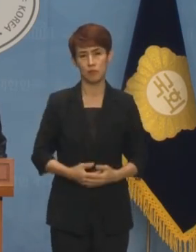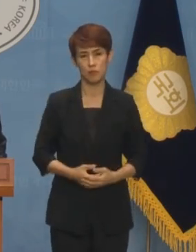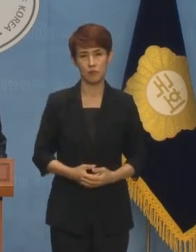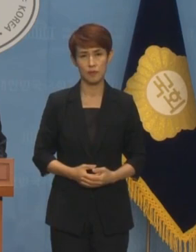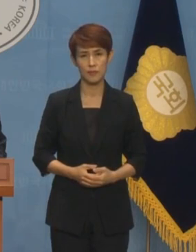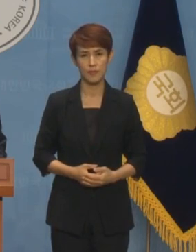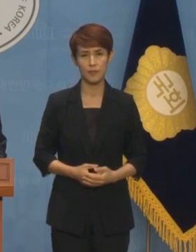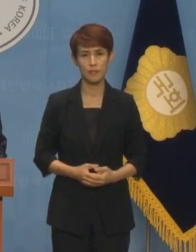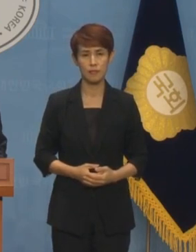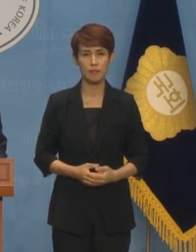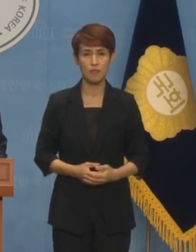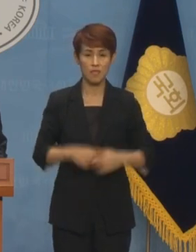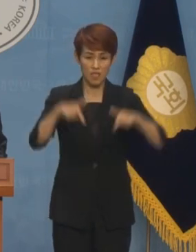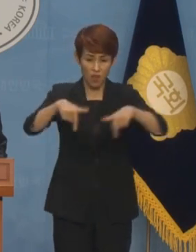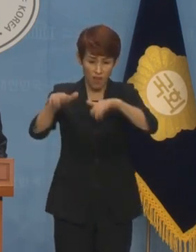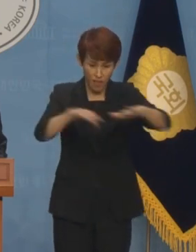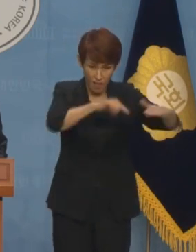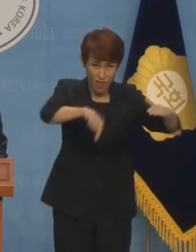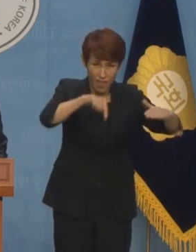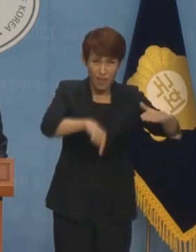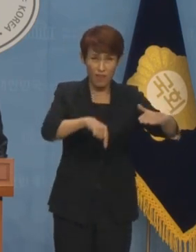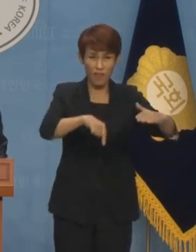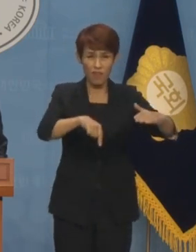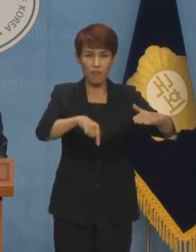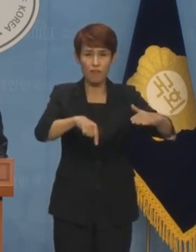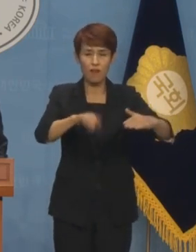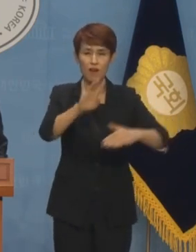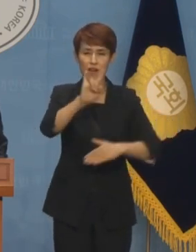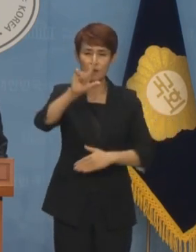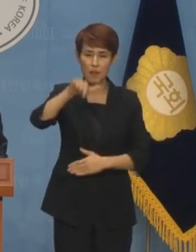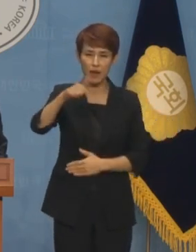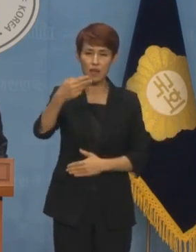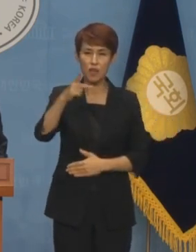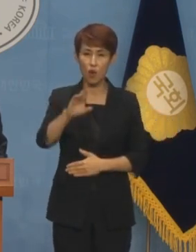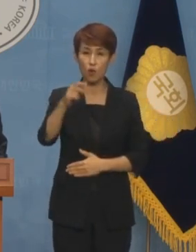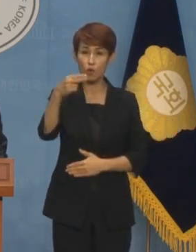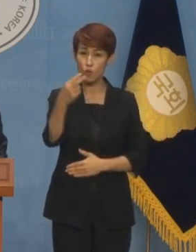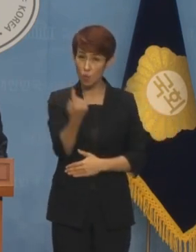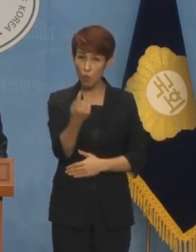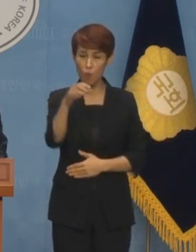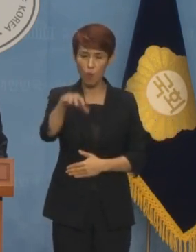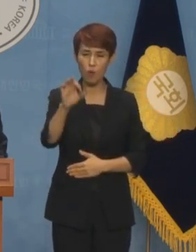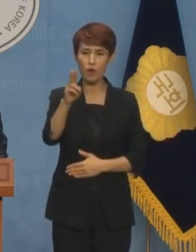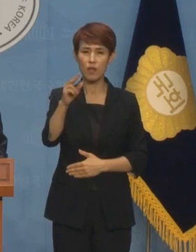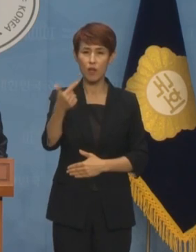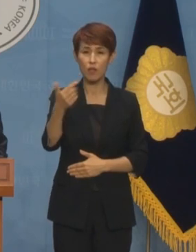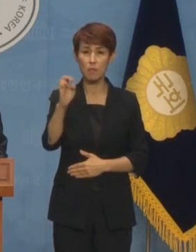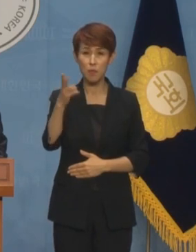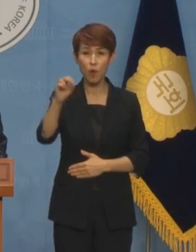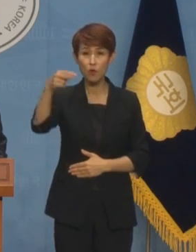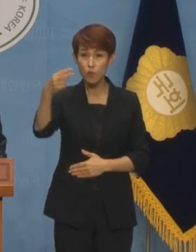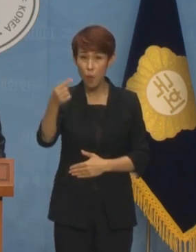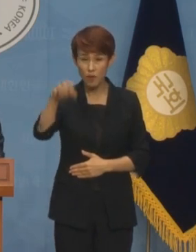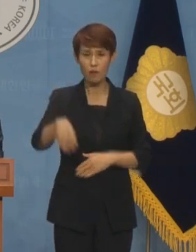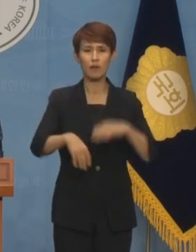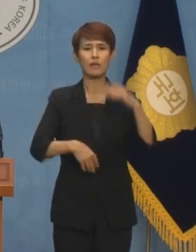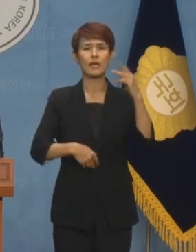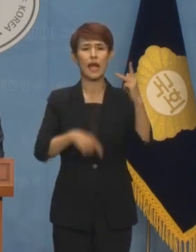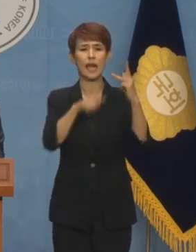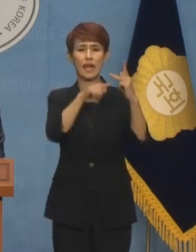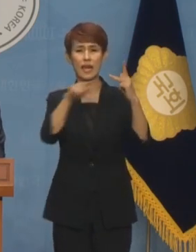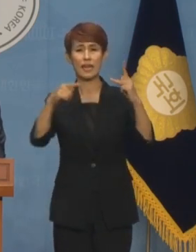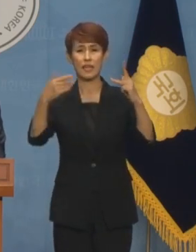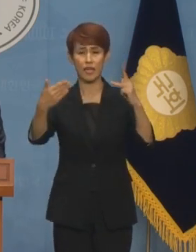말씀드립니다. 서해상에서, 즉 백령도나 연평도 등에서 K9 자주포의